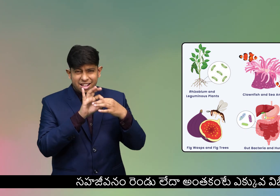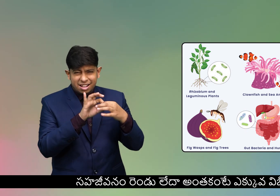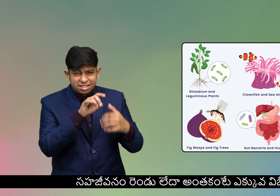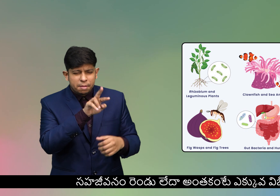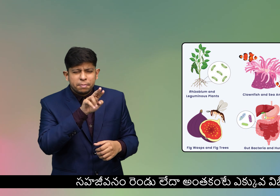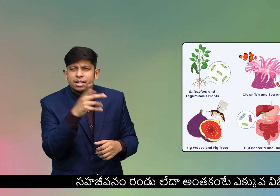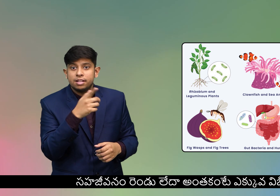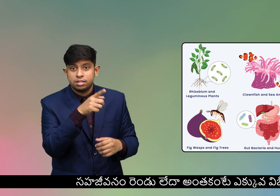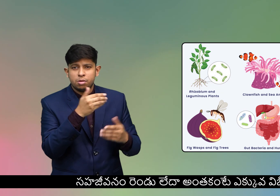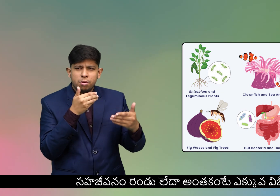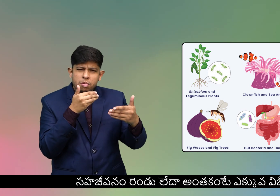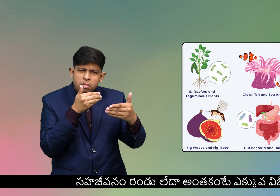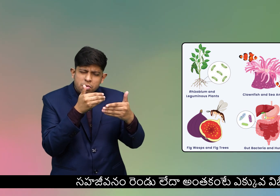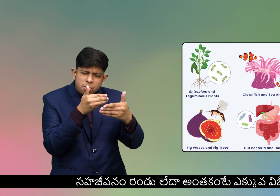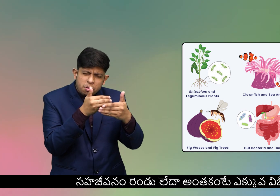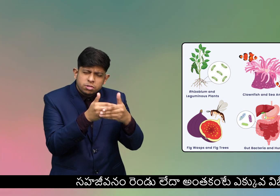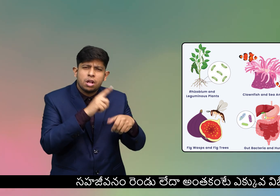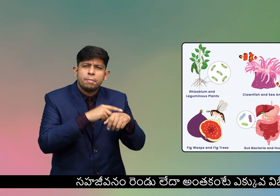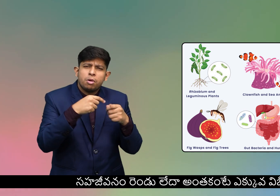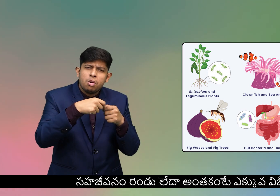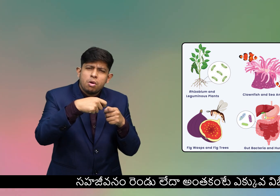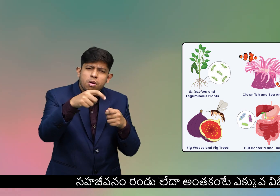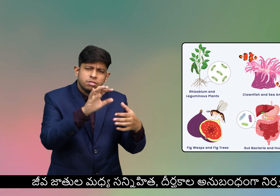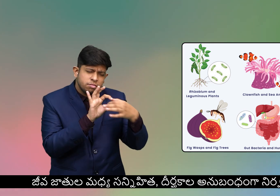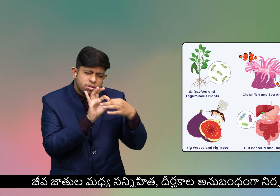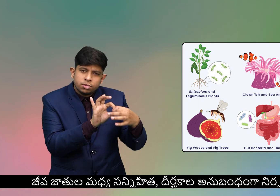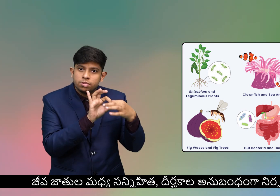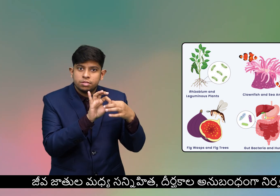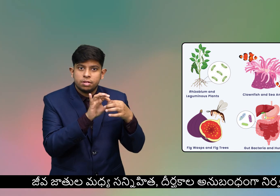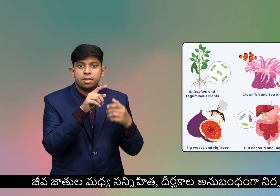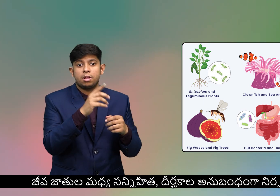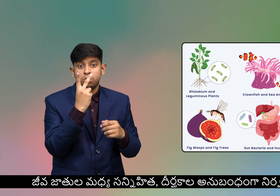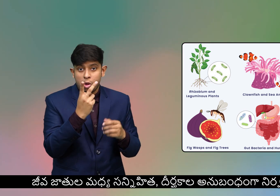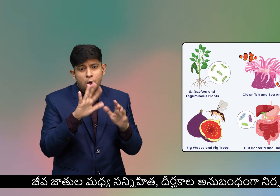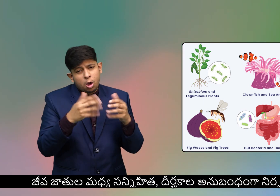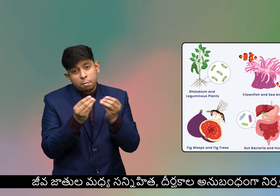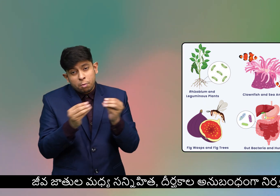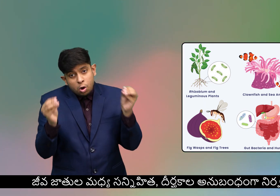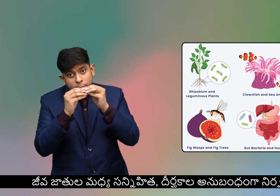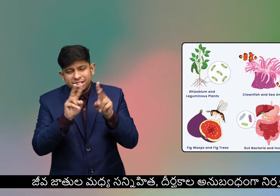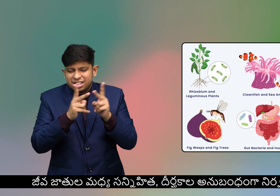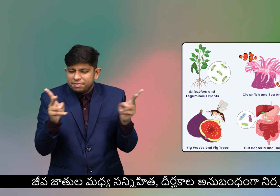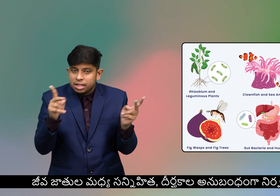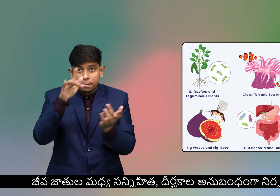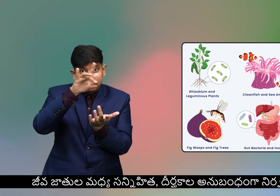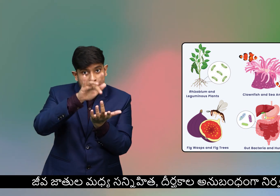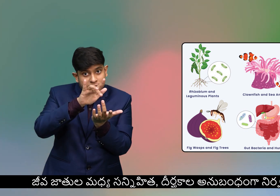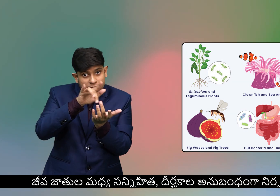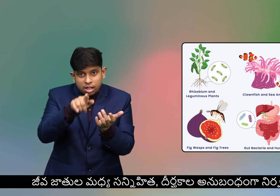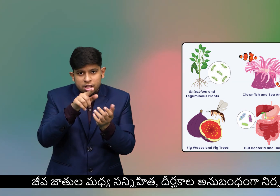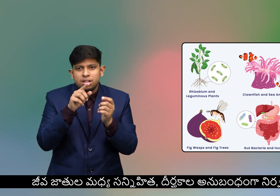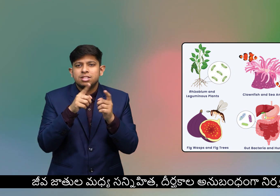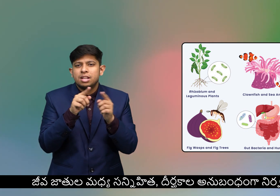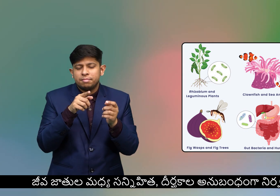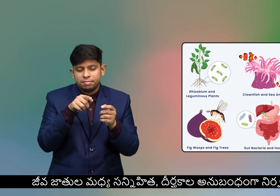సహజీవనం 2 లేదా అంతకంటే ఎక్కువ విభిన్న జీవజాతుల మధ్య సన్నిహిత, దీర్ఘకాల